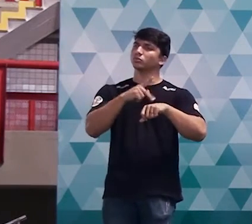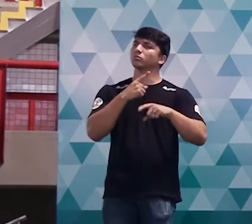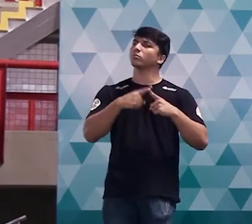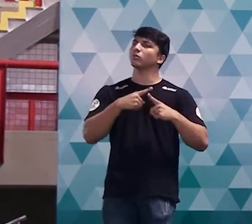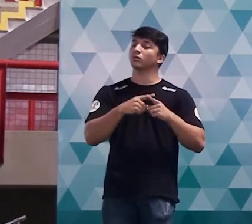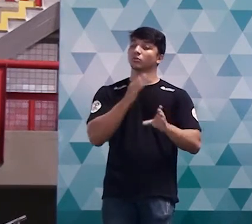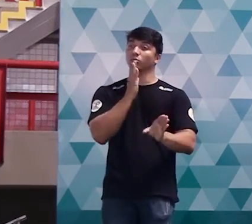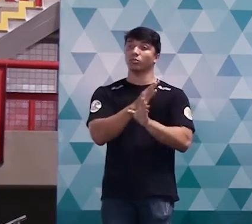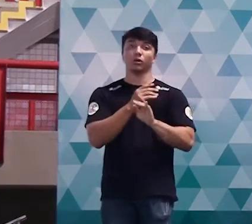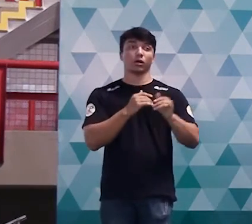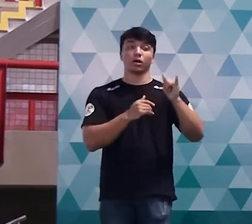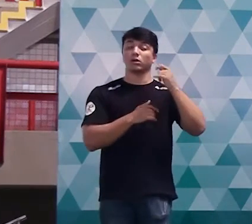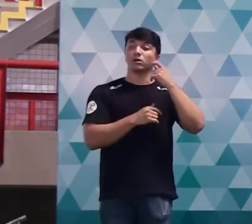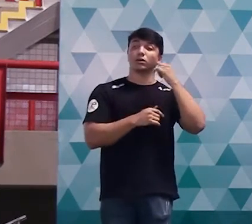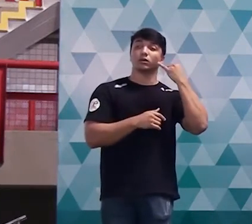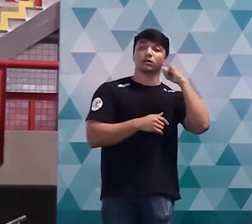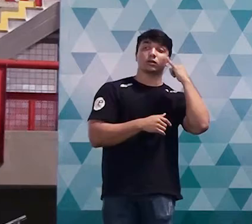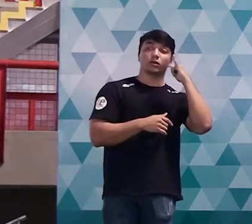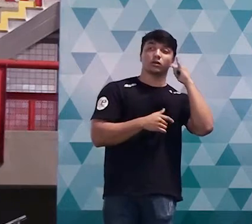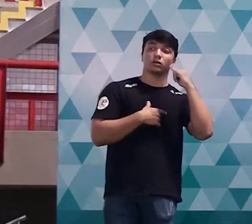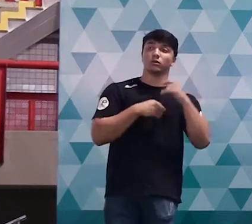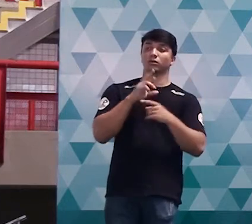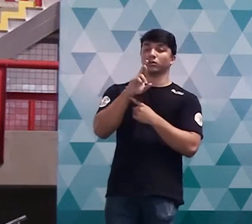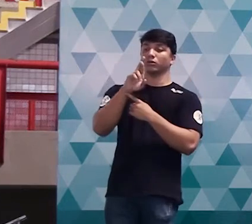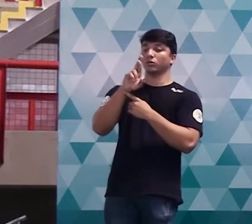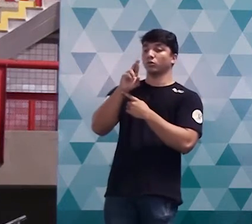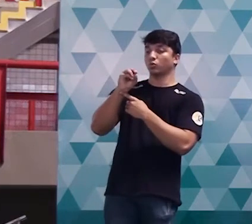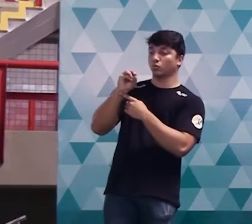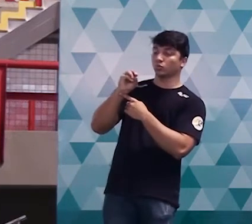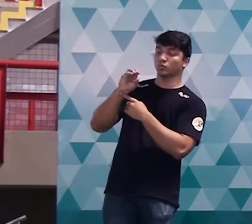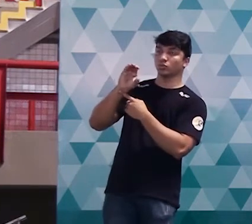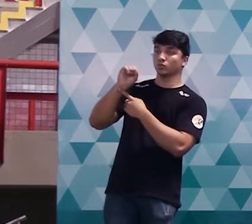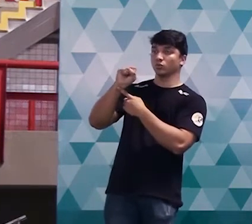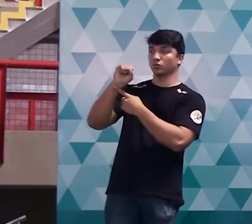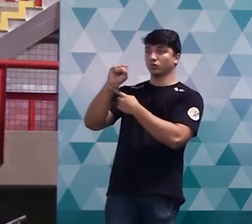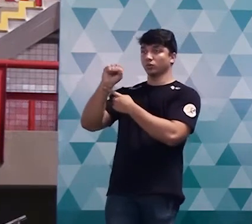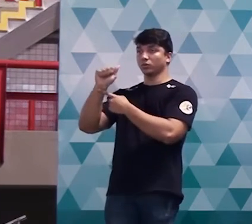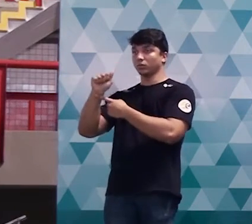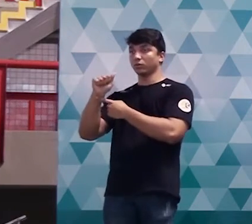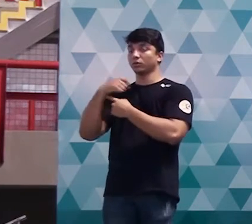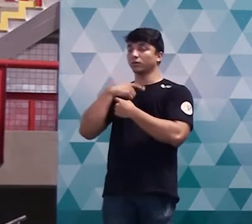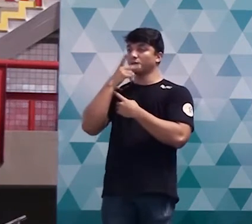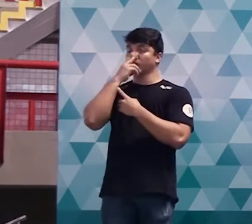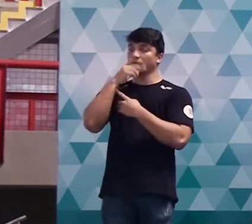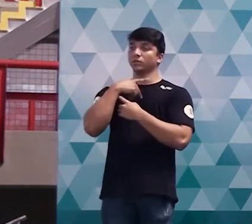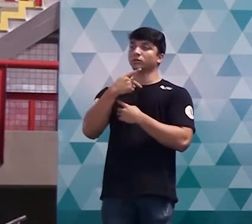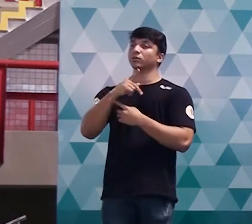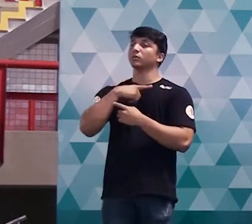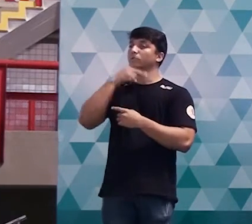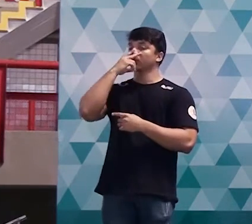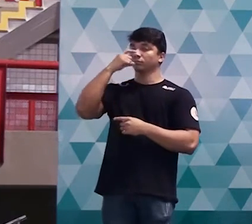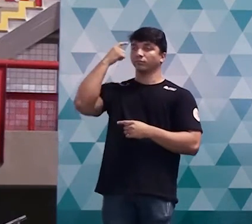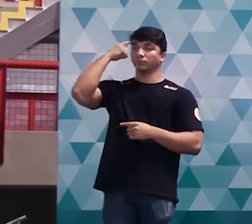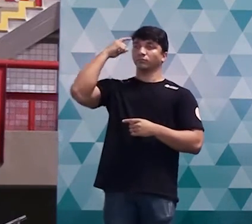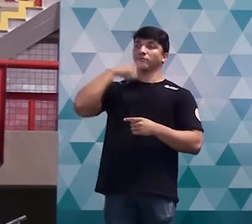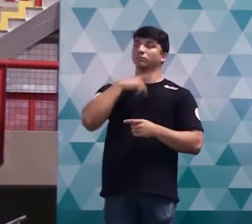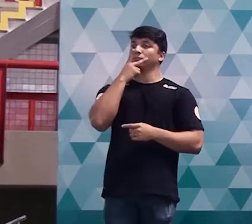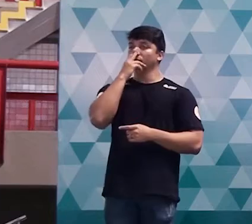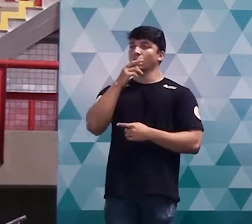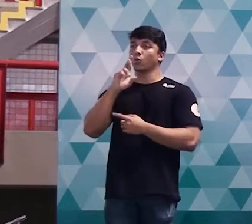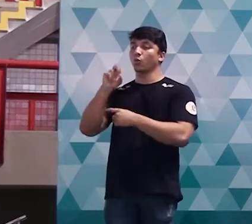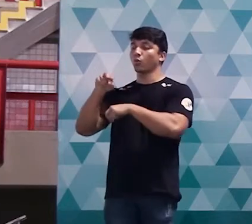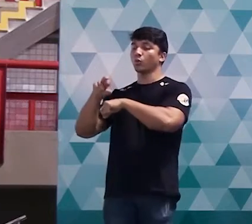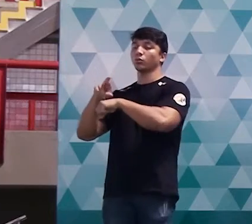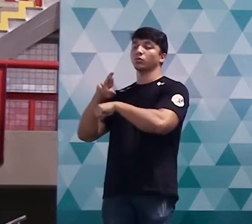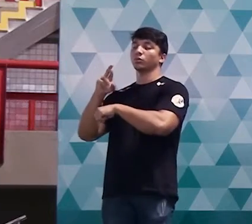italianos. Os italianos chamavam terra rossa, que é terra vermelha. E, logicamente, a gente passou a chamar de terra